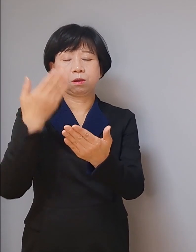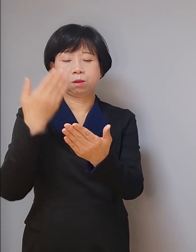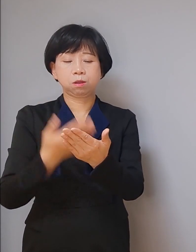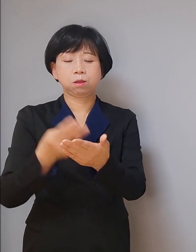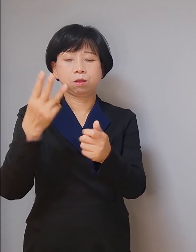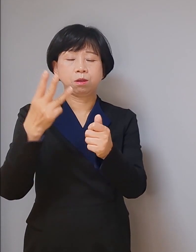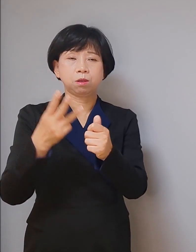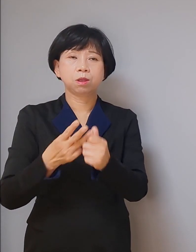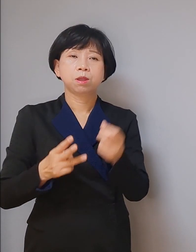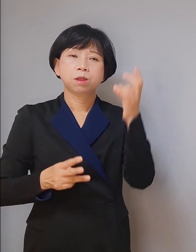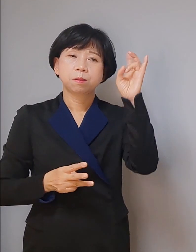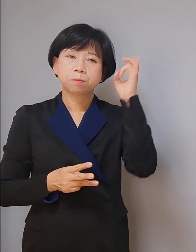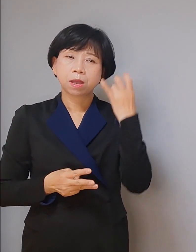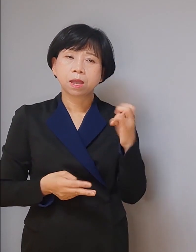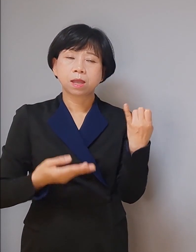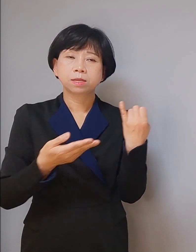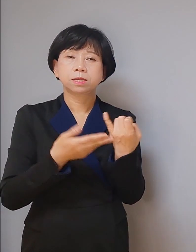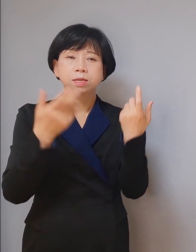인도하소서.